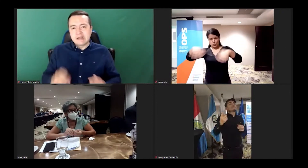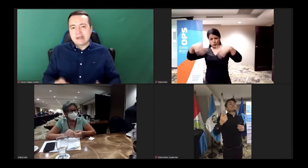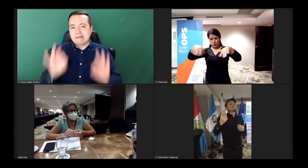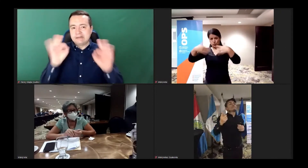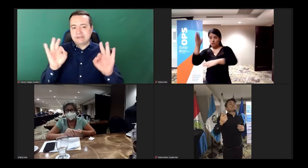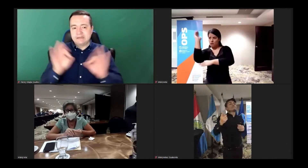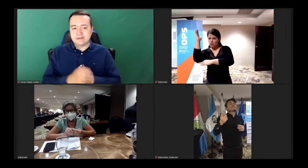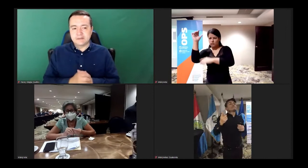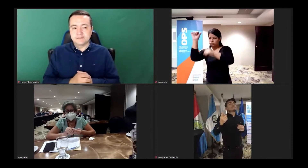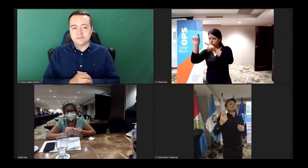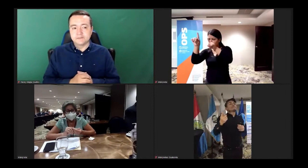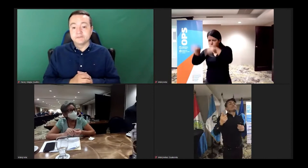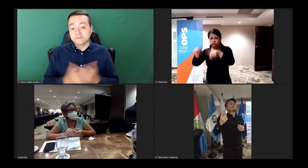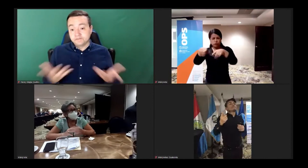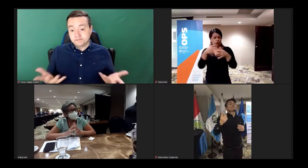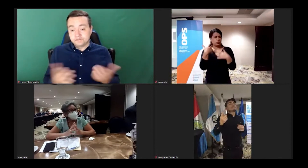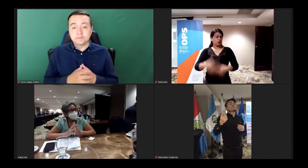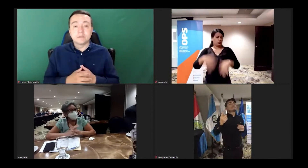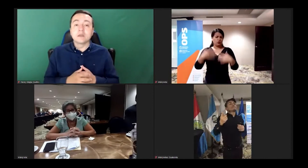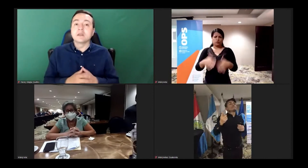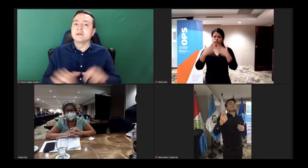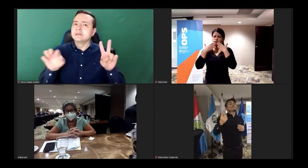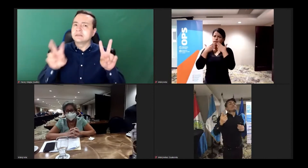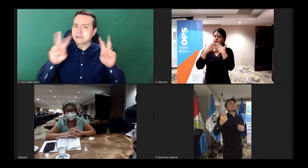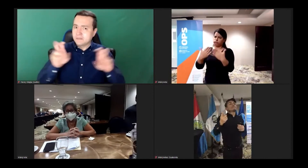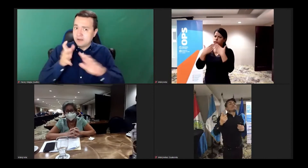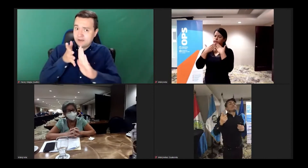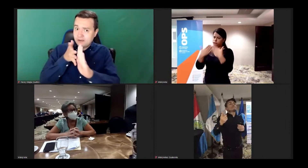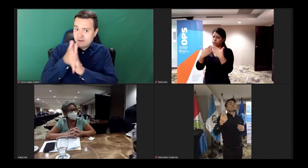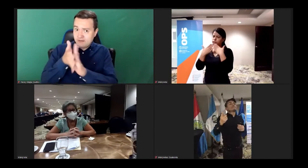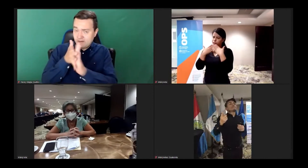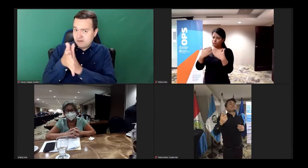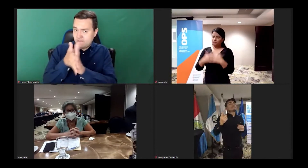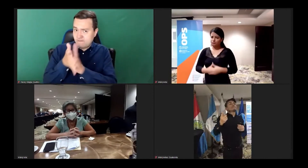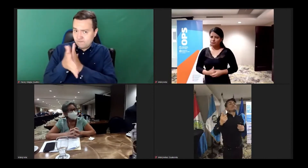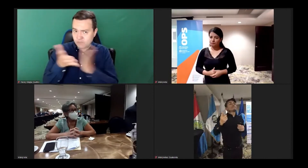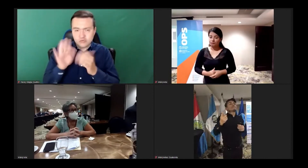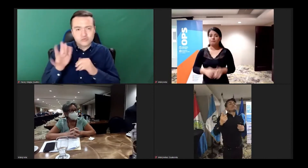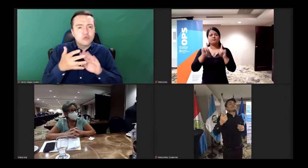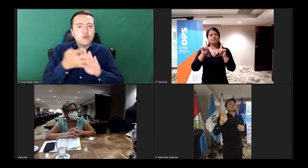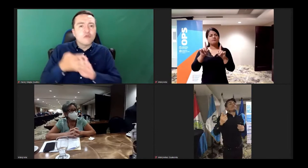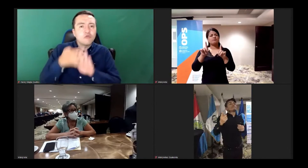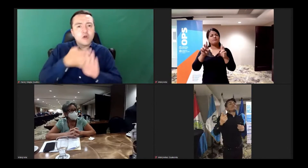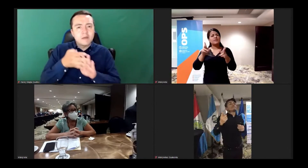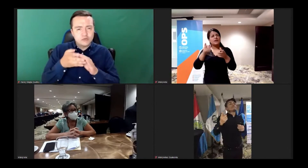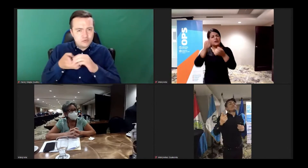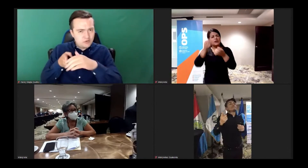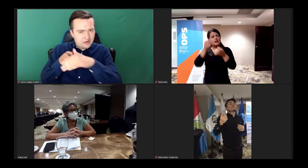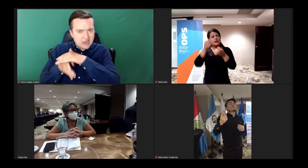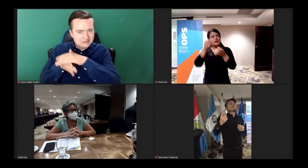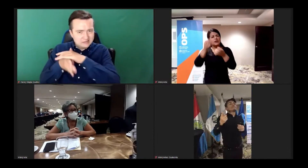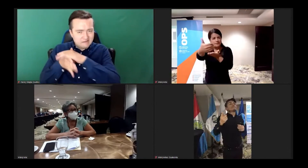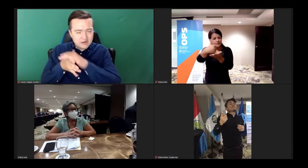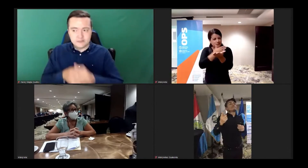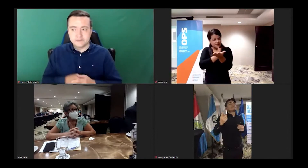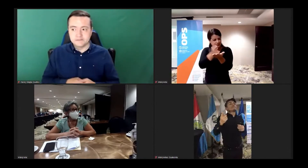pues respecto a la información en formatos accesibles, creo yo que